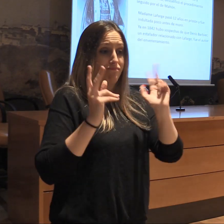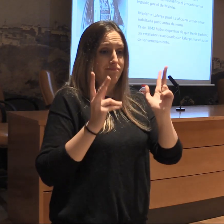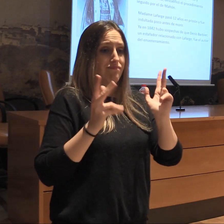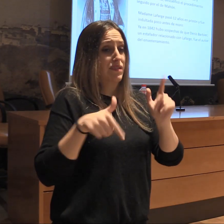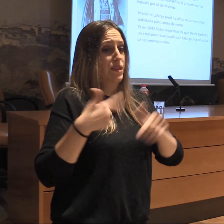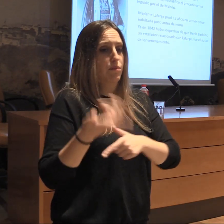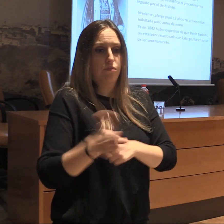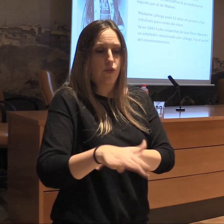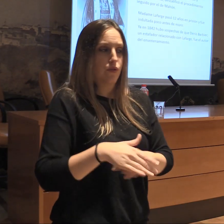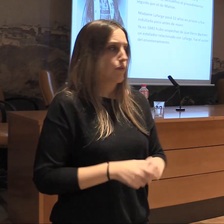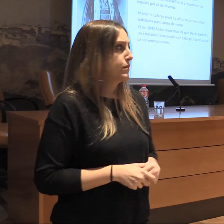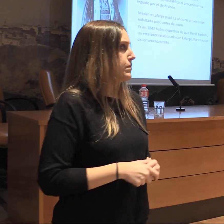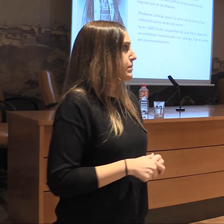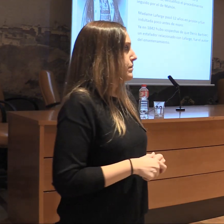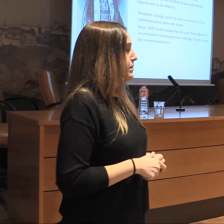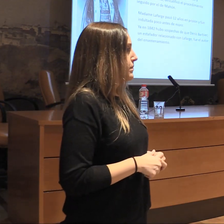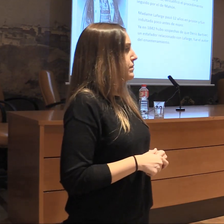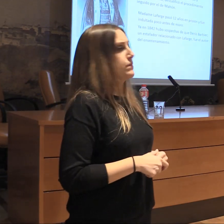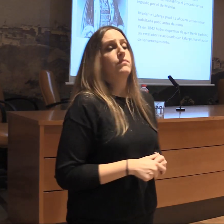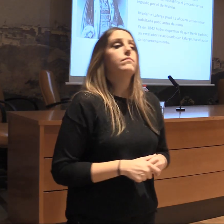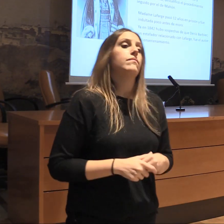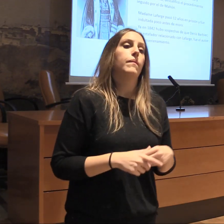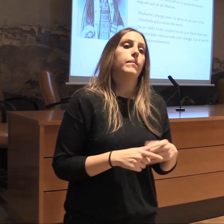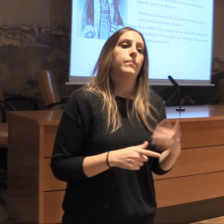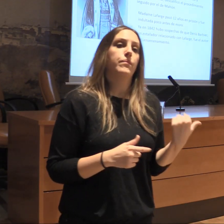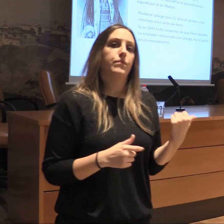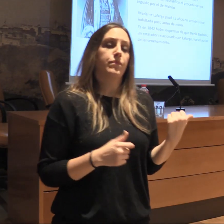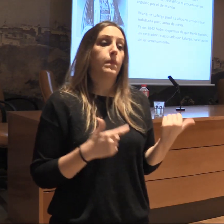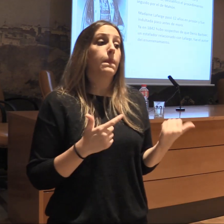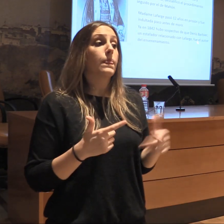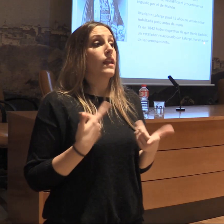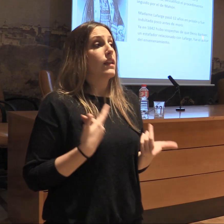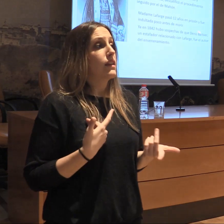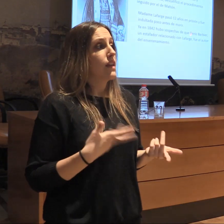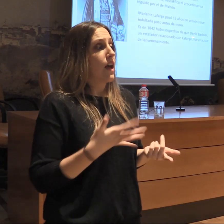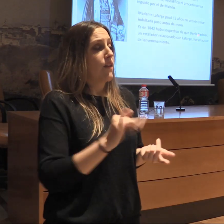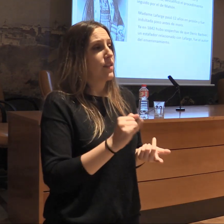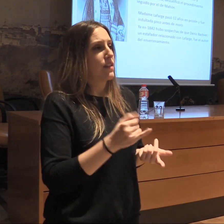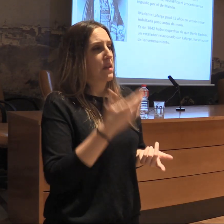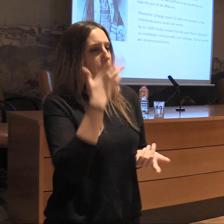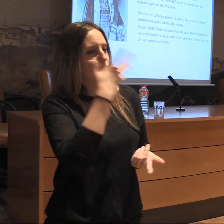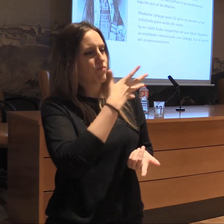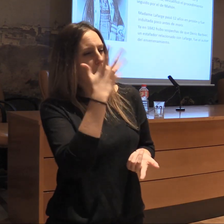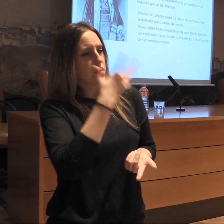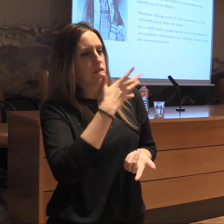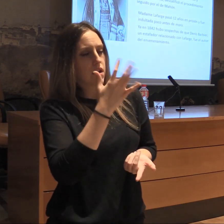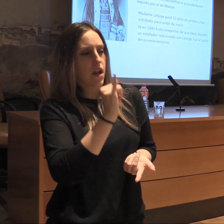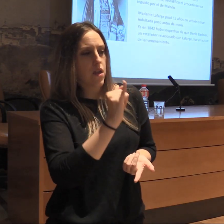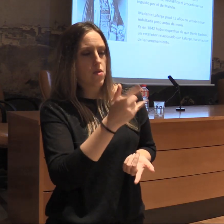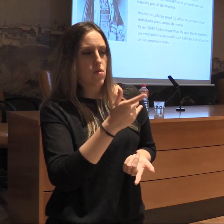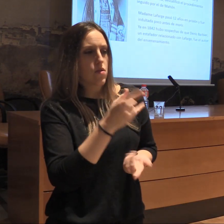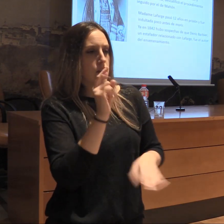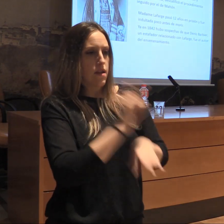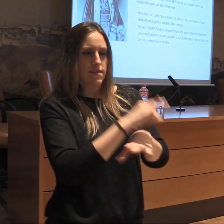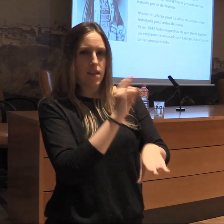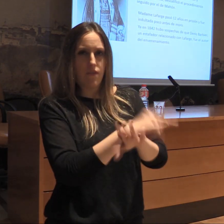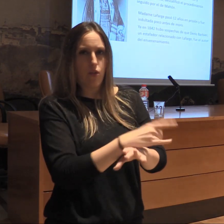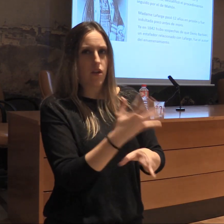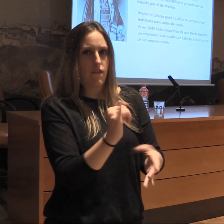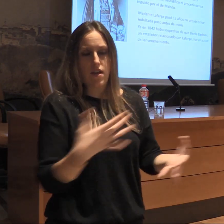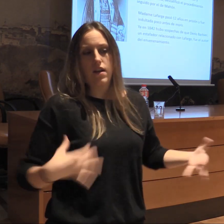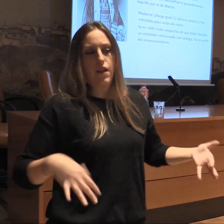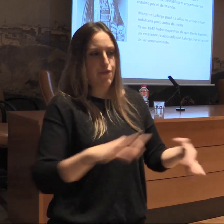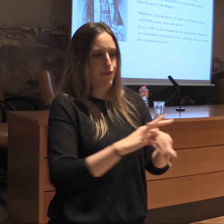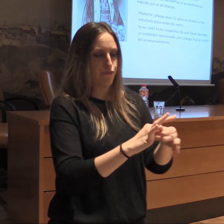de Charles Lafargue, ya hubo sospechas de que había un estafador que se había